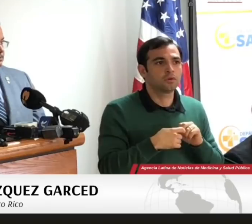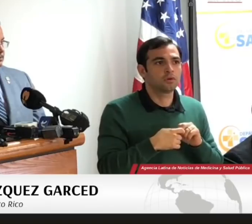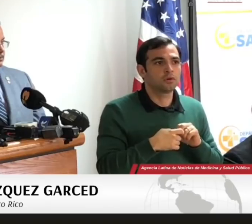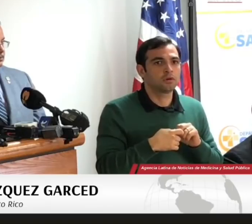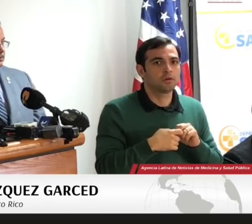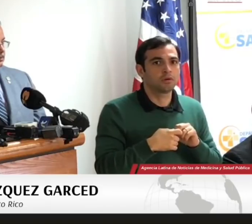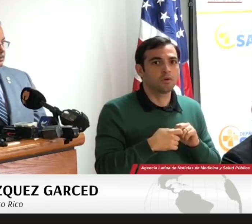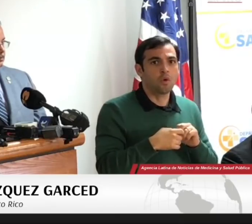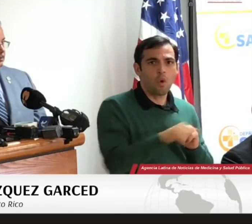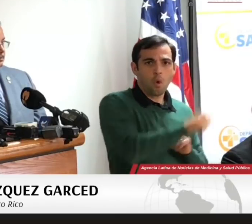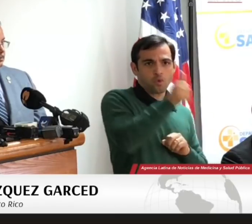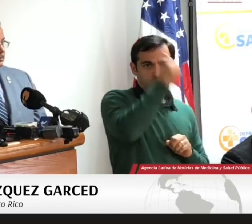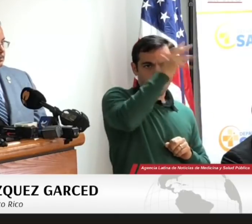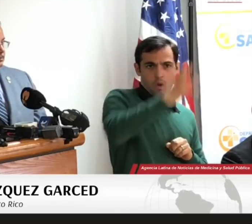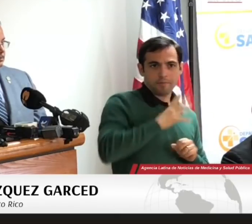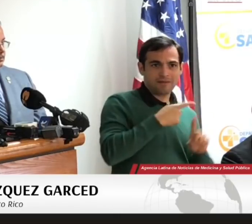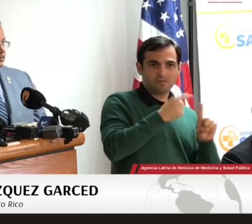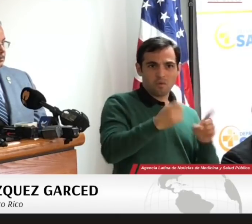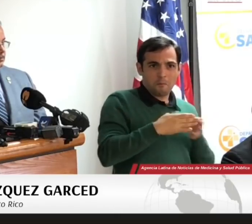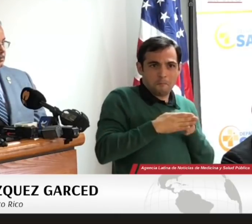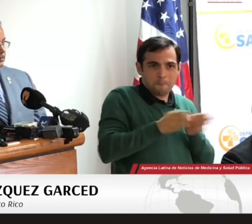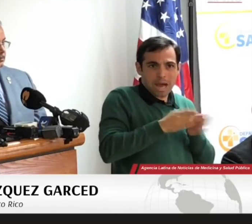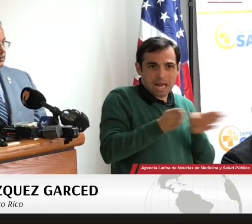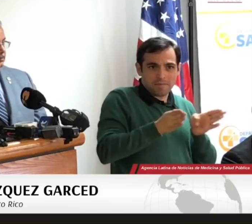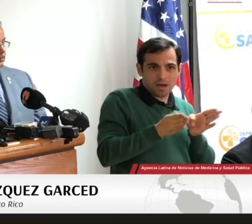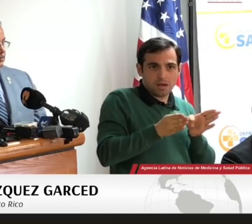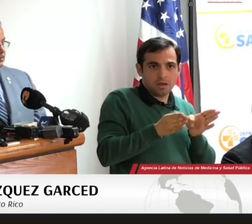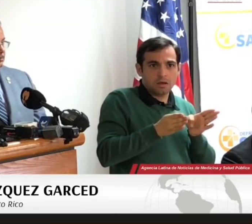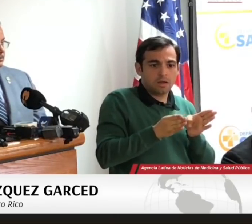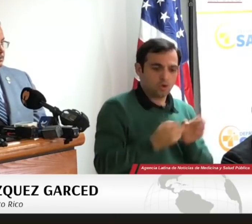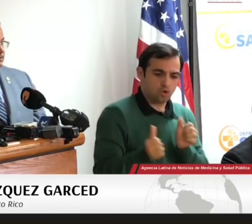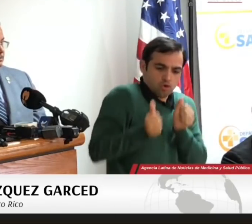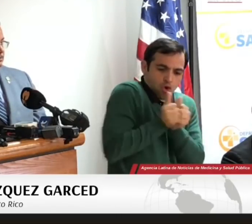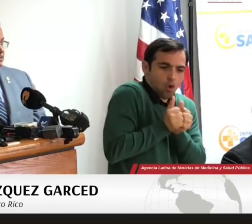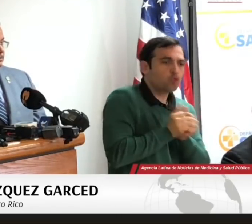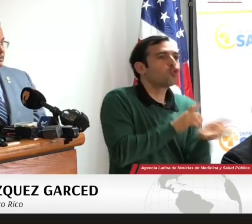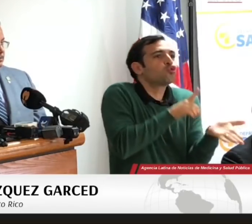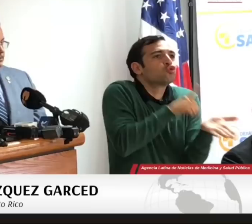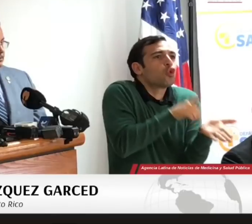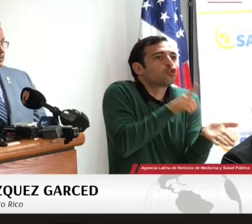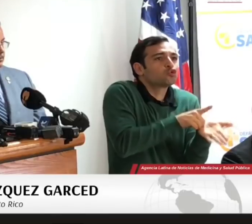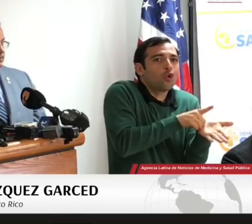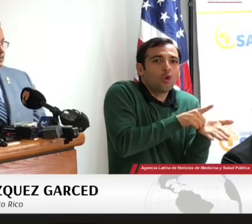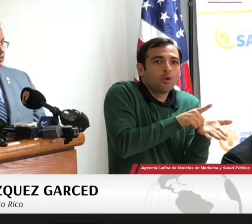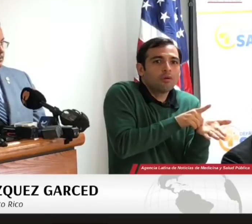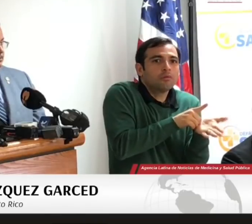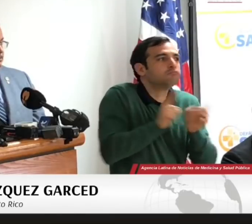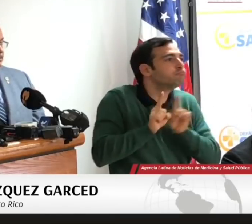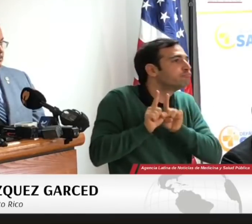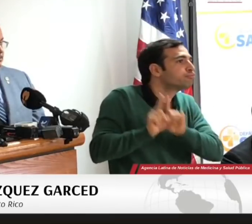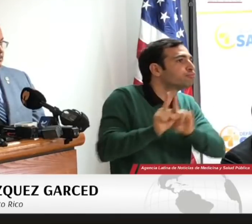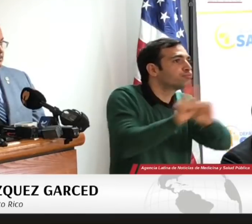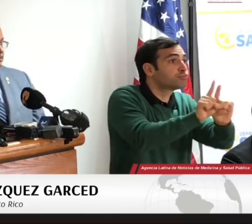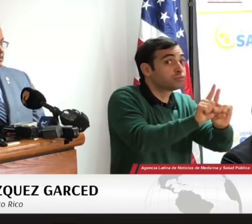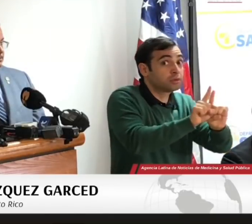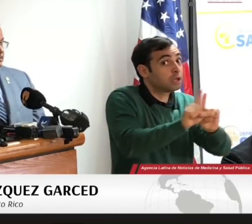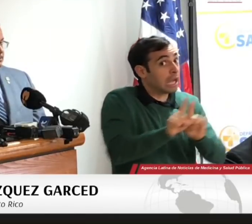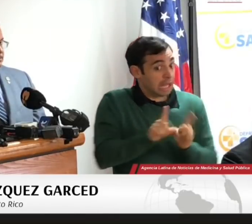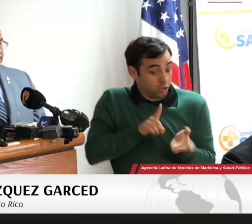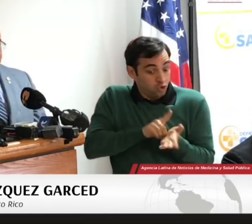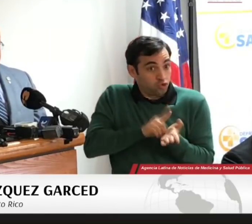otro panameño que acompañaba al doctor, que ahora se sabe que también arrojó